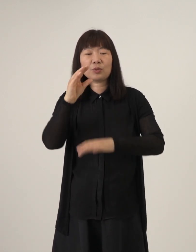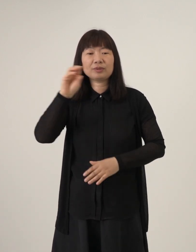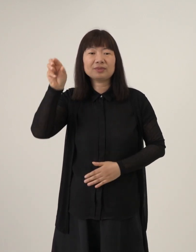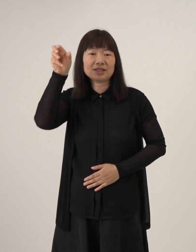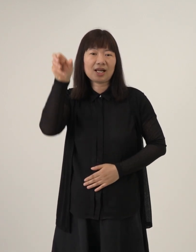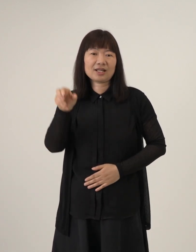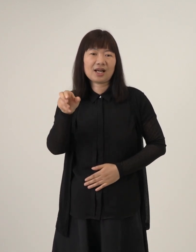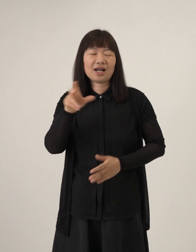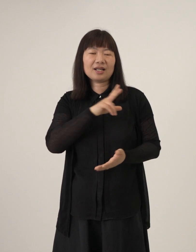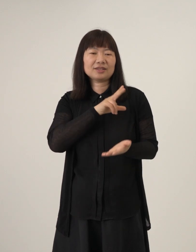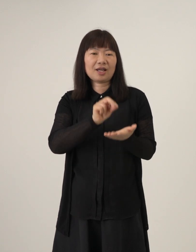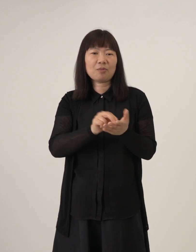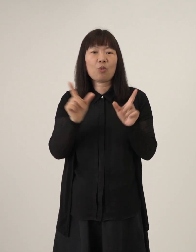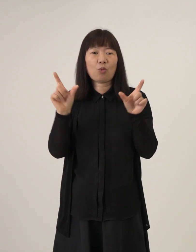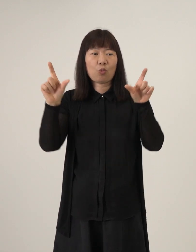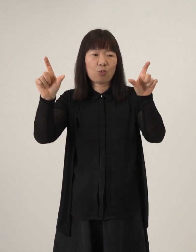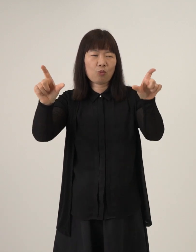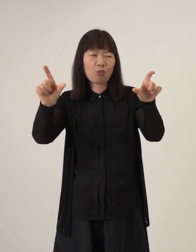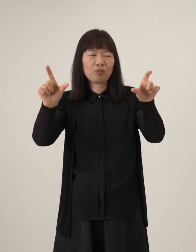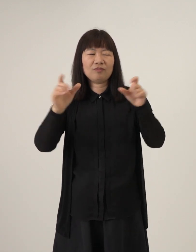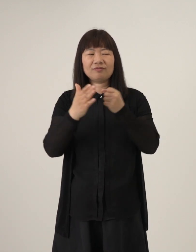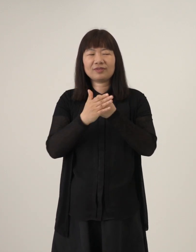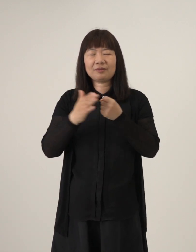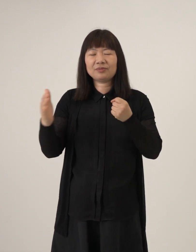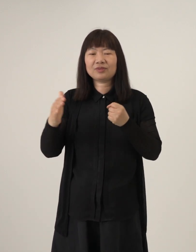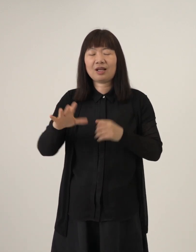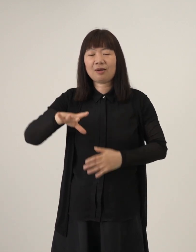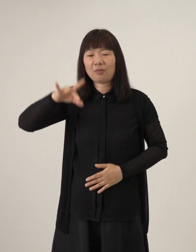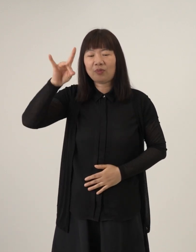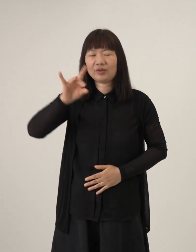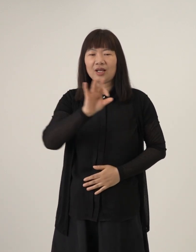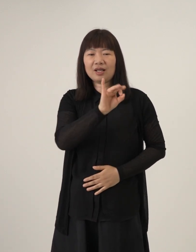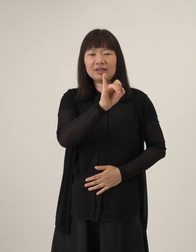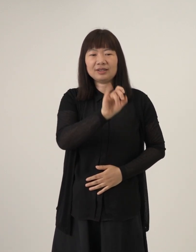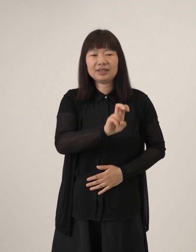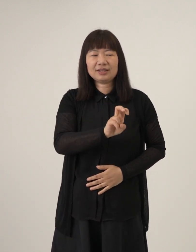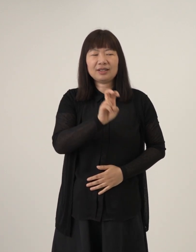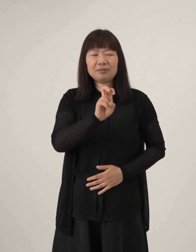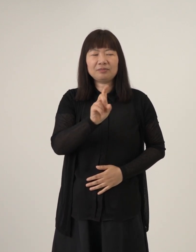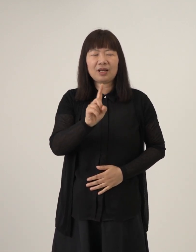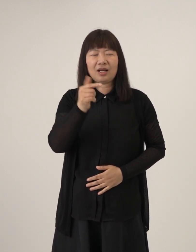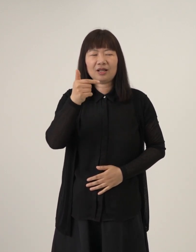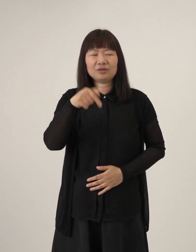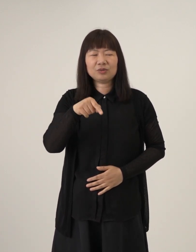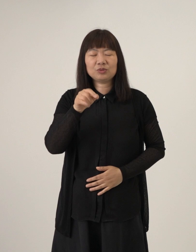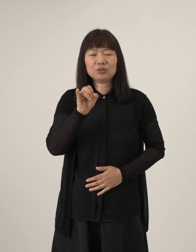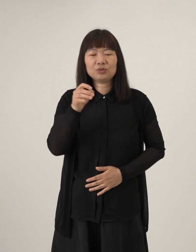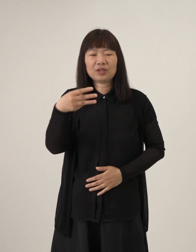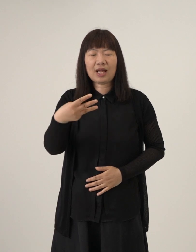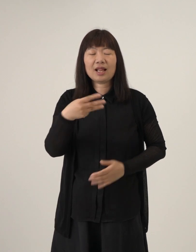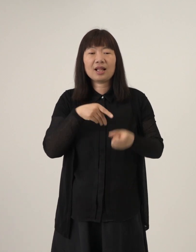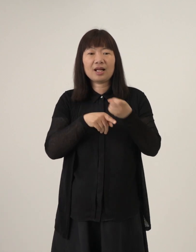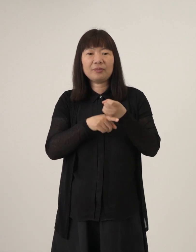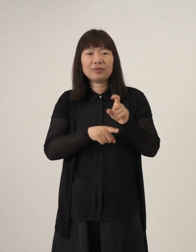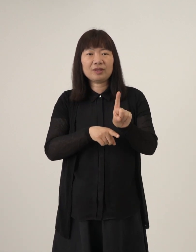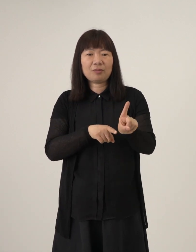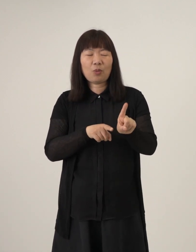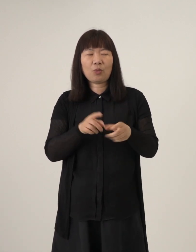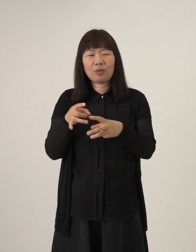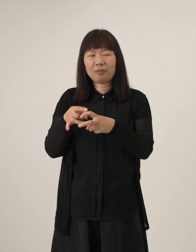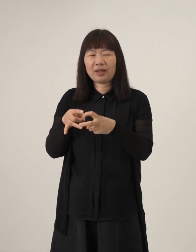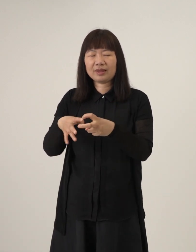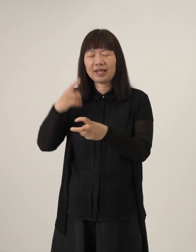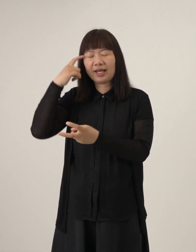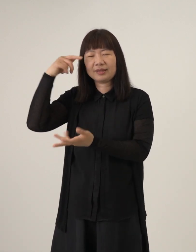그렇죠? 자, 그래서 먼저 이 임마누엘이라는 의미가 도대체 마태의